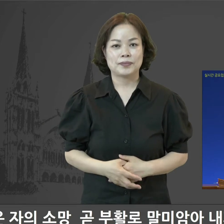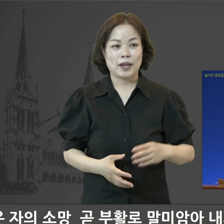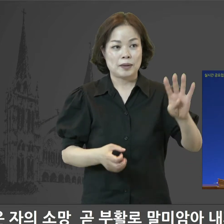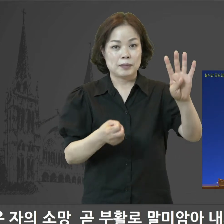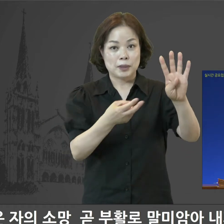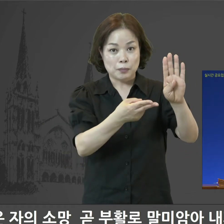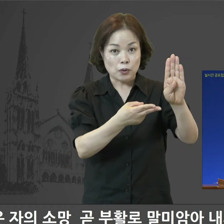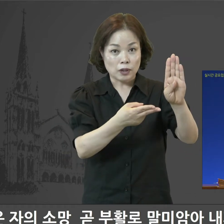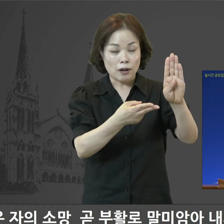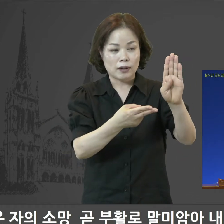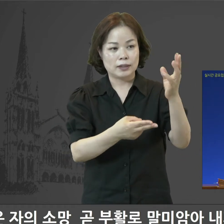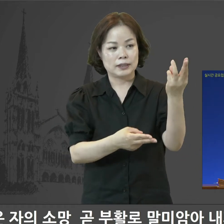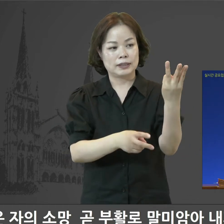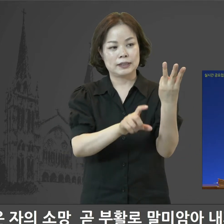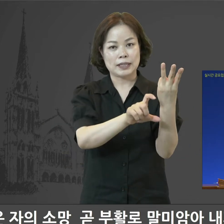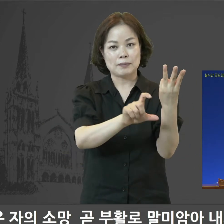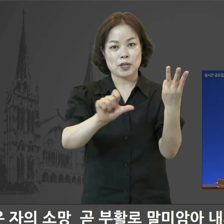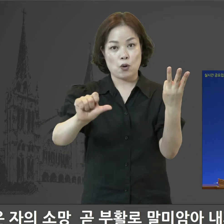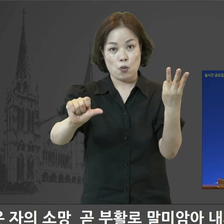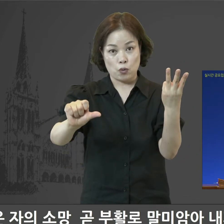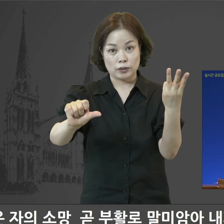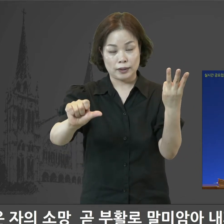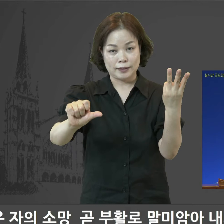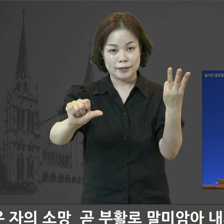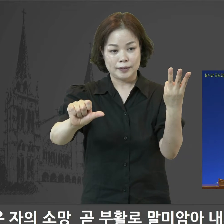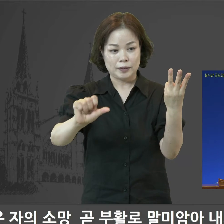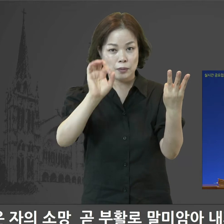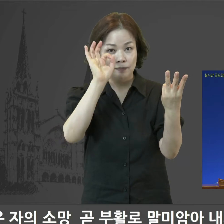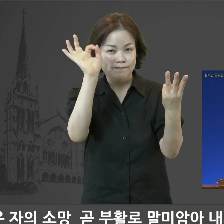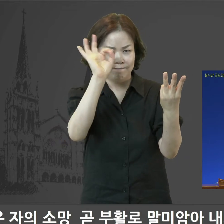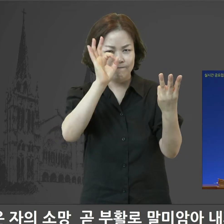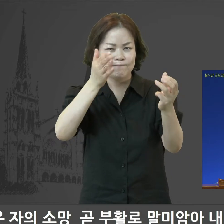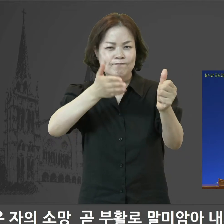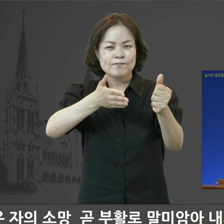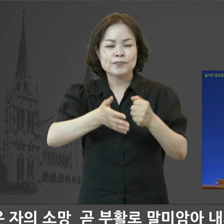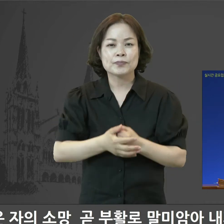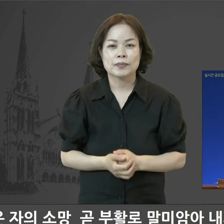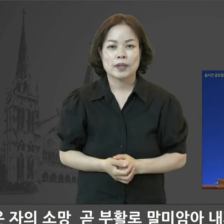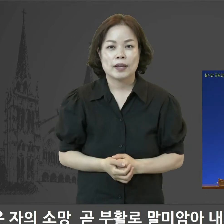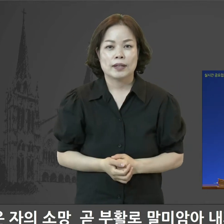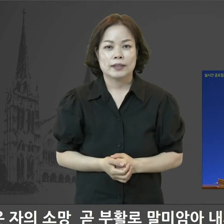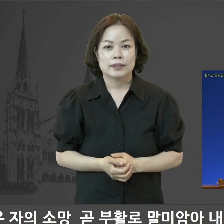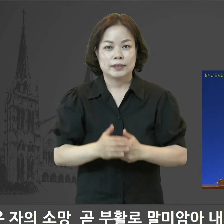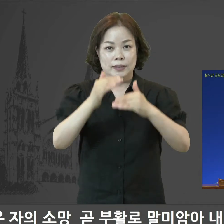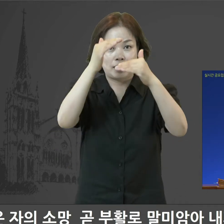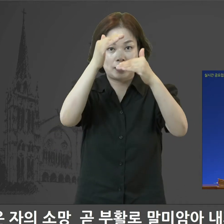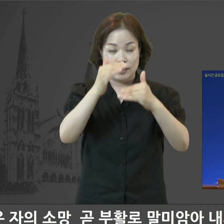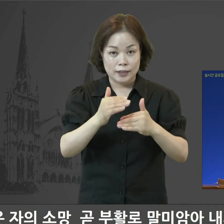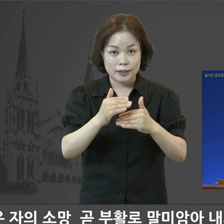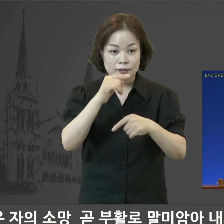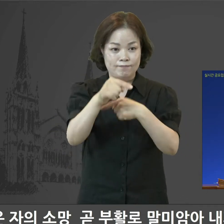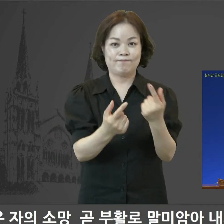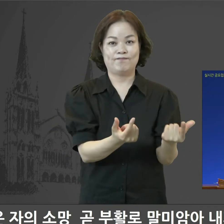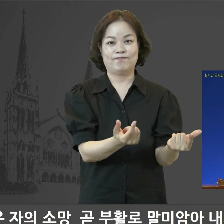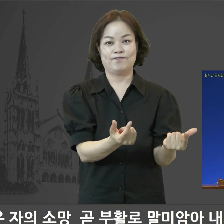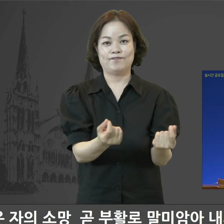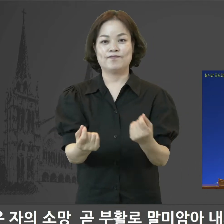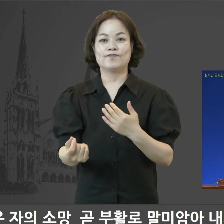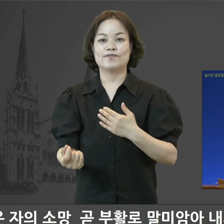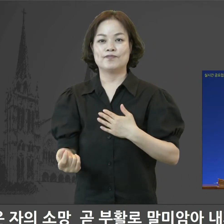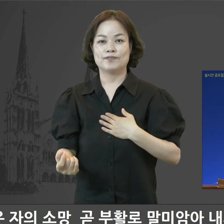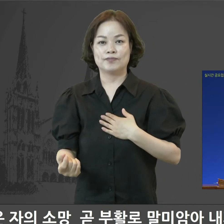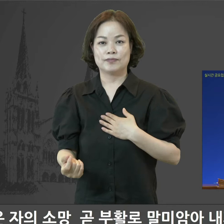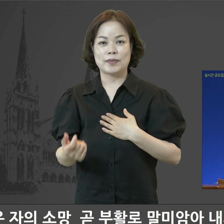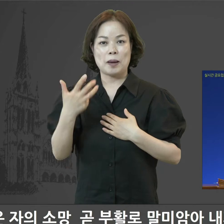321쪽 빌립보서 3장 5절로 이동해 보시면 그 내용이 있습니다. 같이 읽겠습니다. 나는